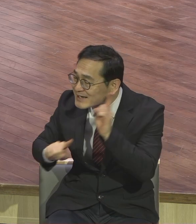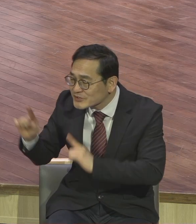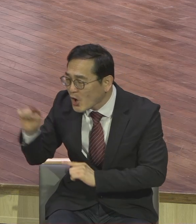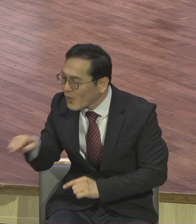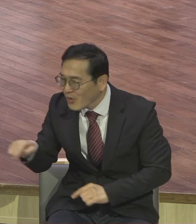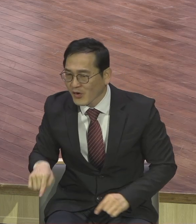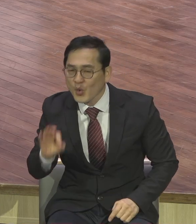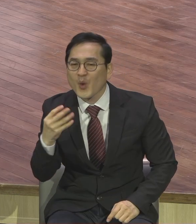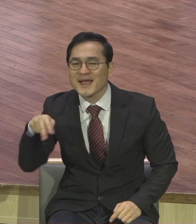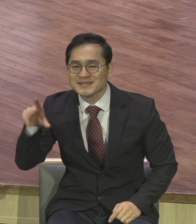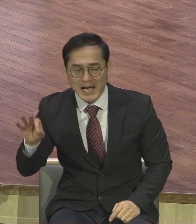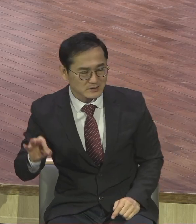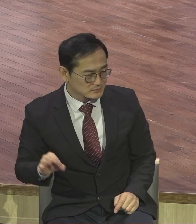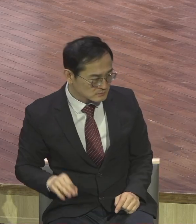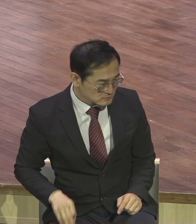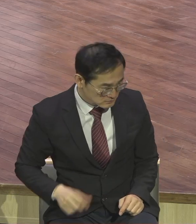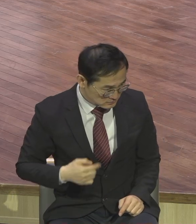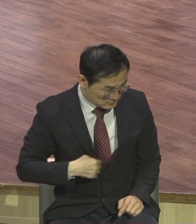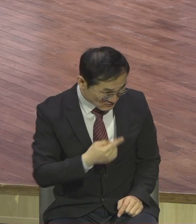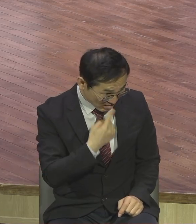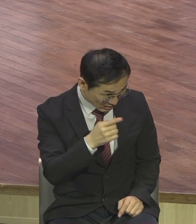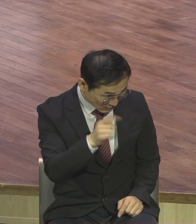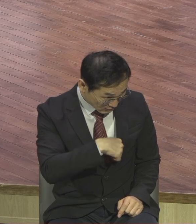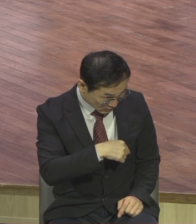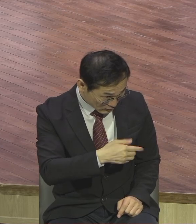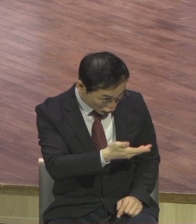뒤지더니 나 돈 있는데요.